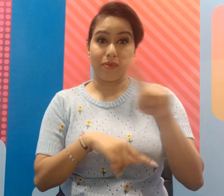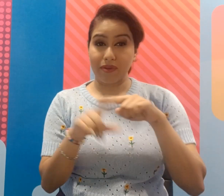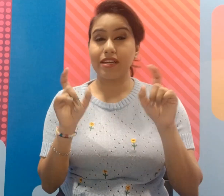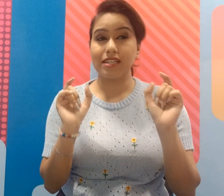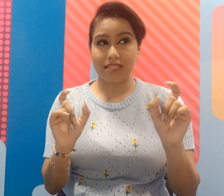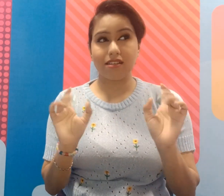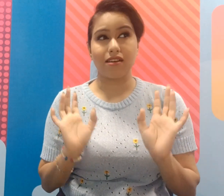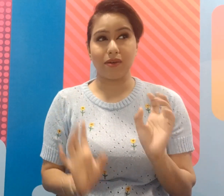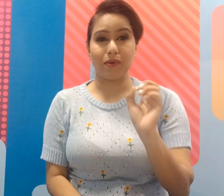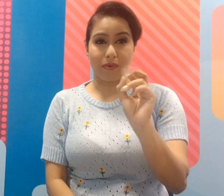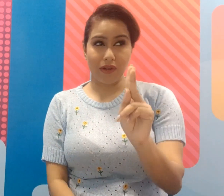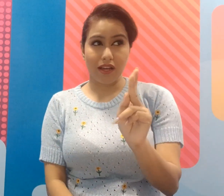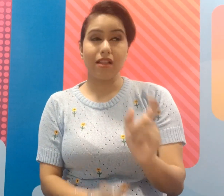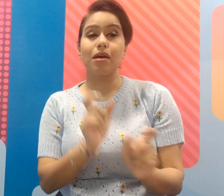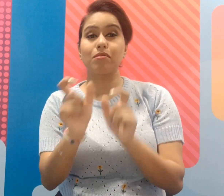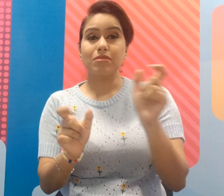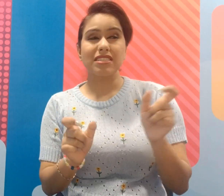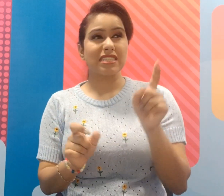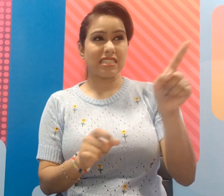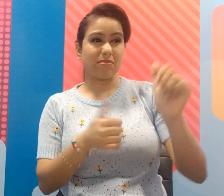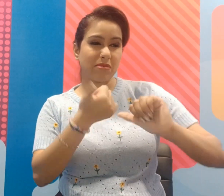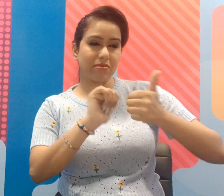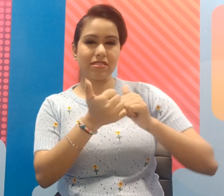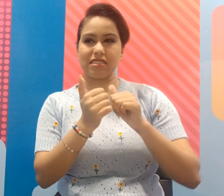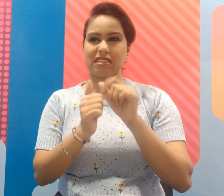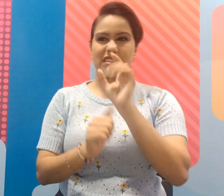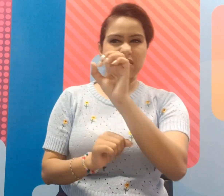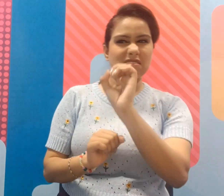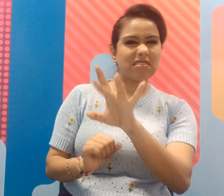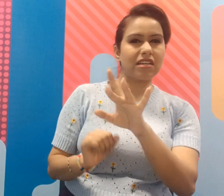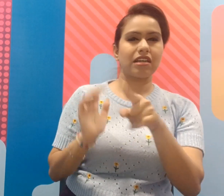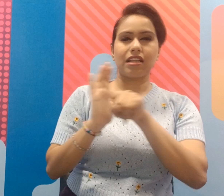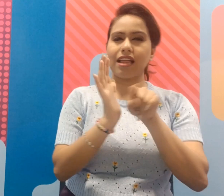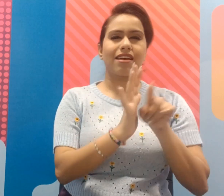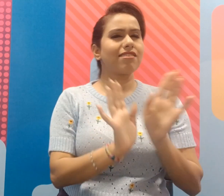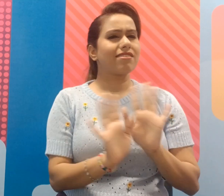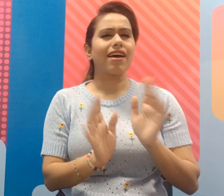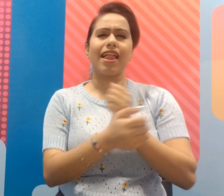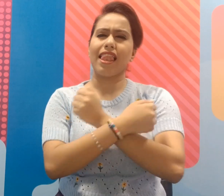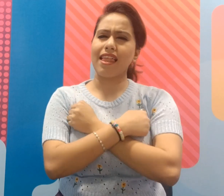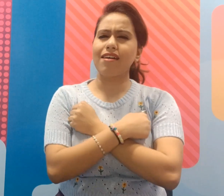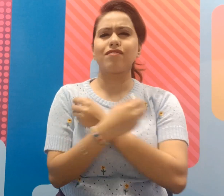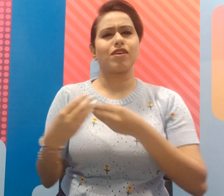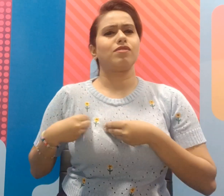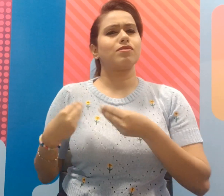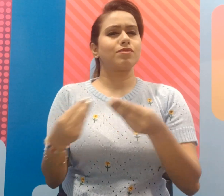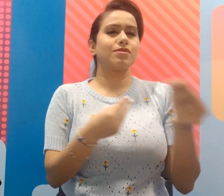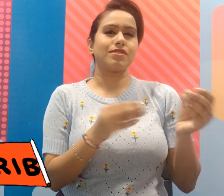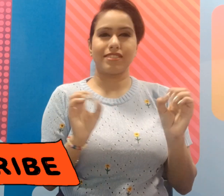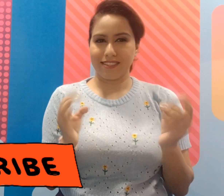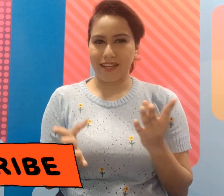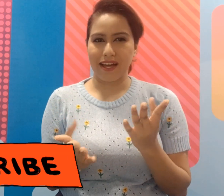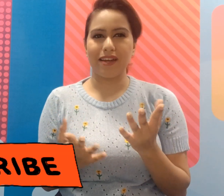जज करना बंद कीजिए, लोगों से प्यार करना, मोहब्बत करना शुरू कीजिए।